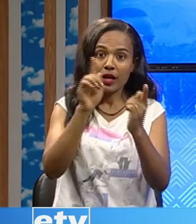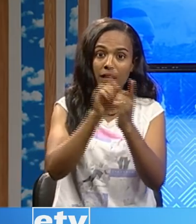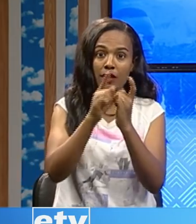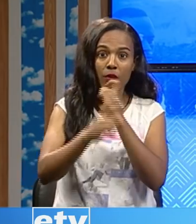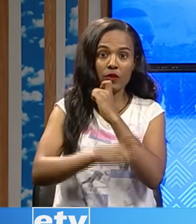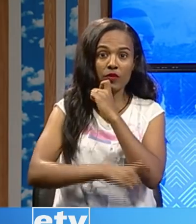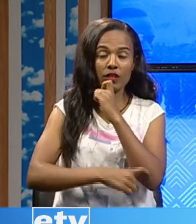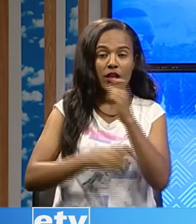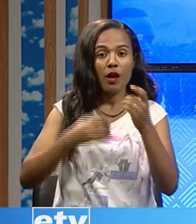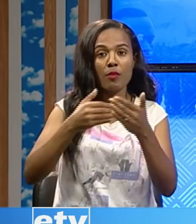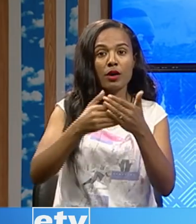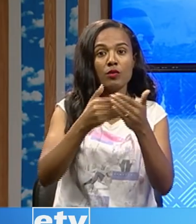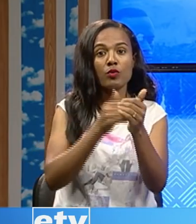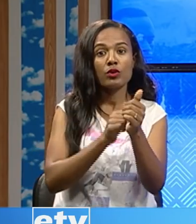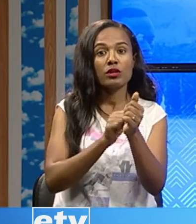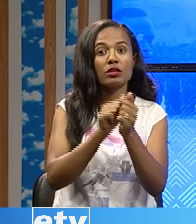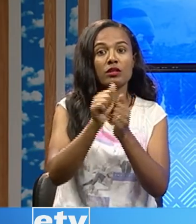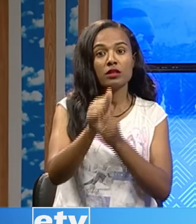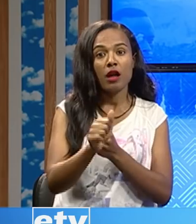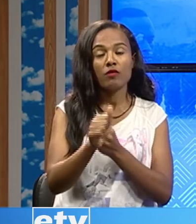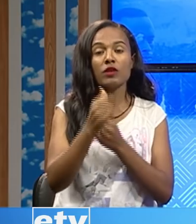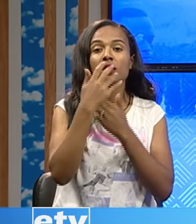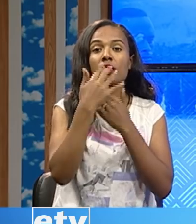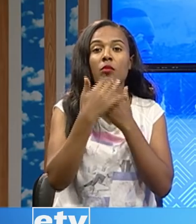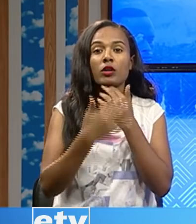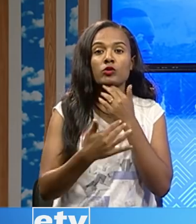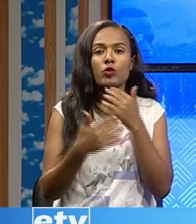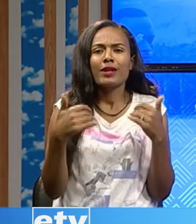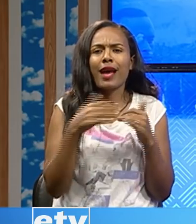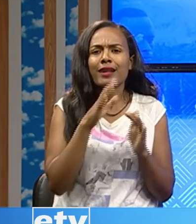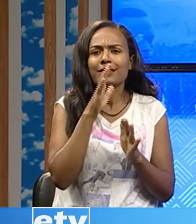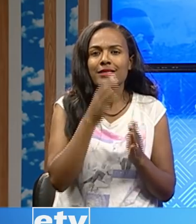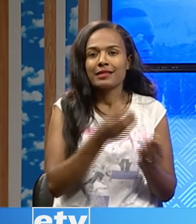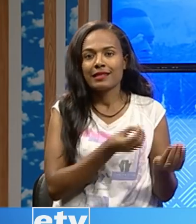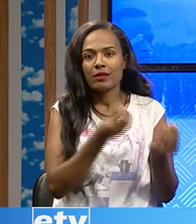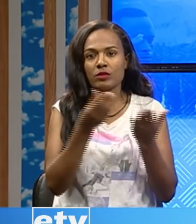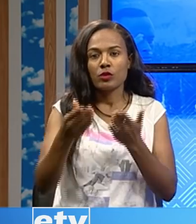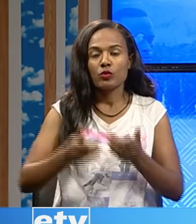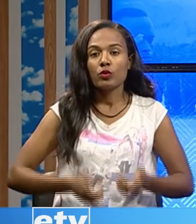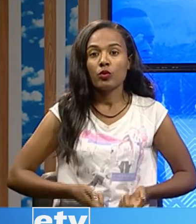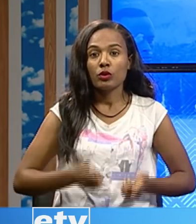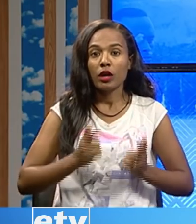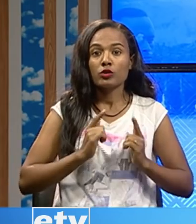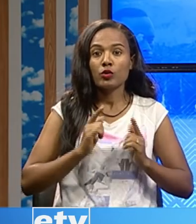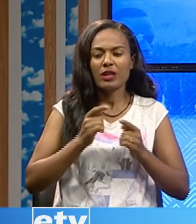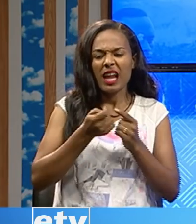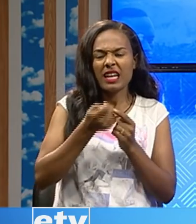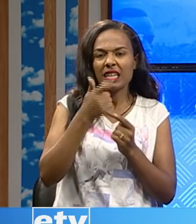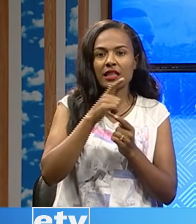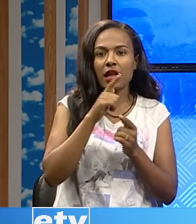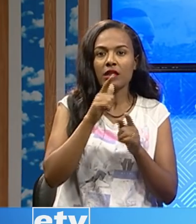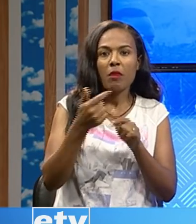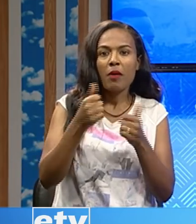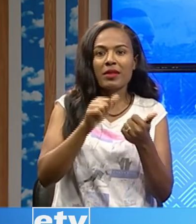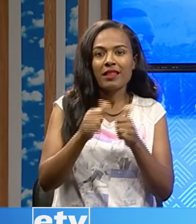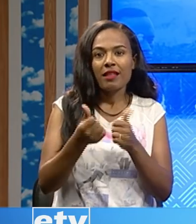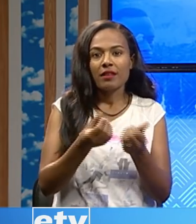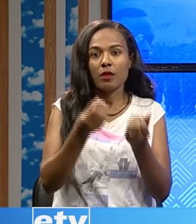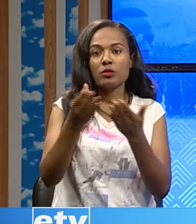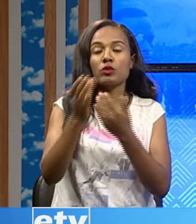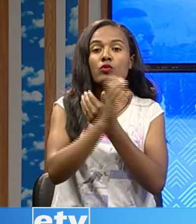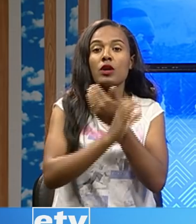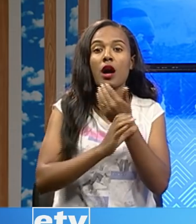ፈተና በቅርቡ እንድትሻገር ደማቸውን ያለ ስስት ከሚሰጡ ሕይወታቸውን ያለ ቅንጣት መመንታት ከሚሰው